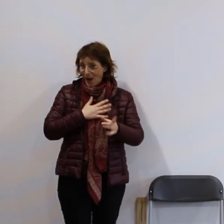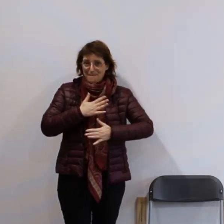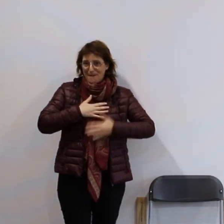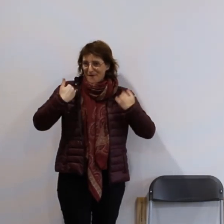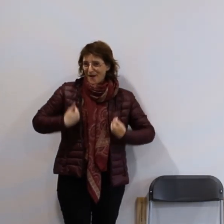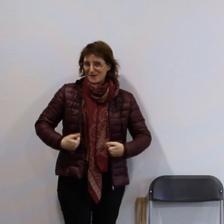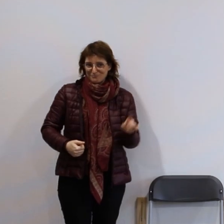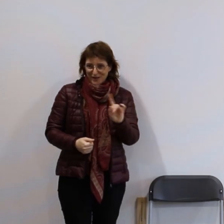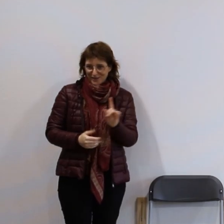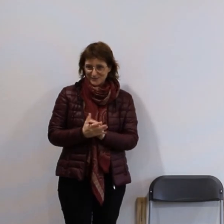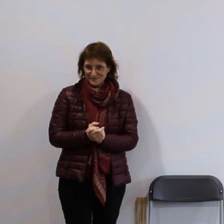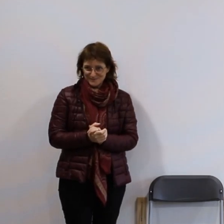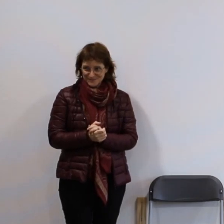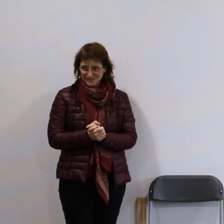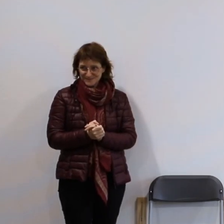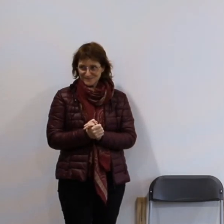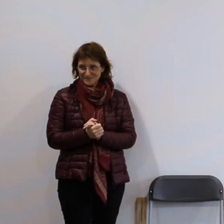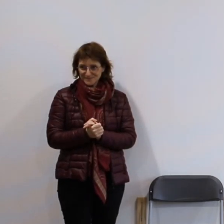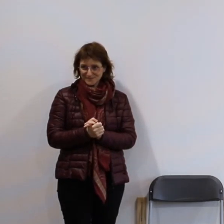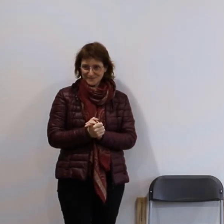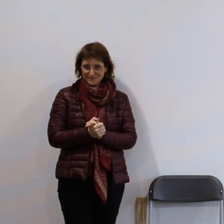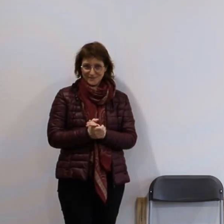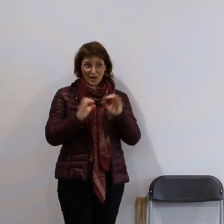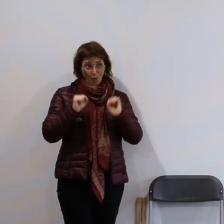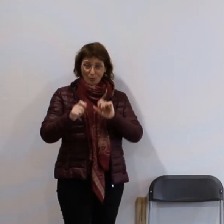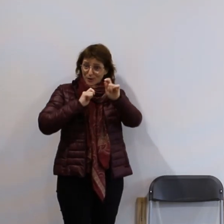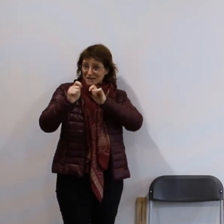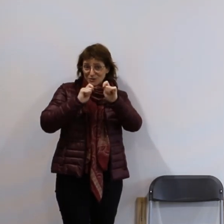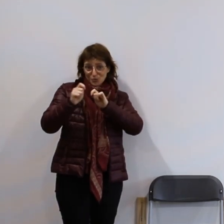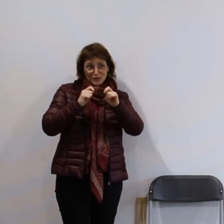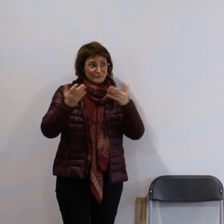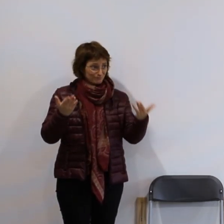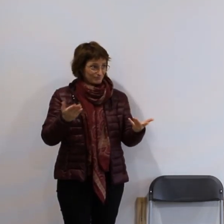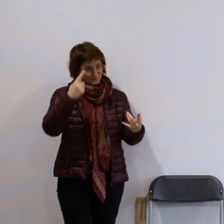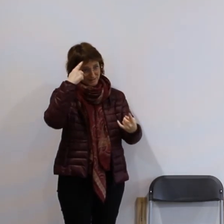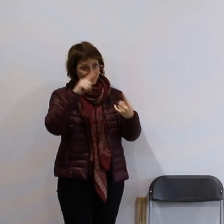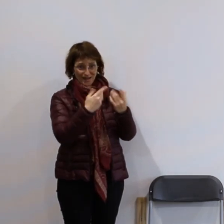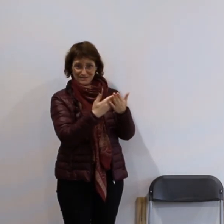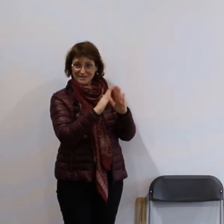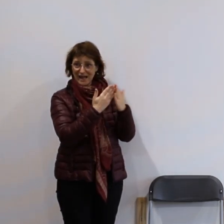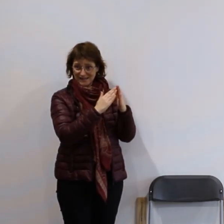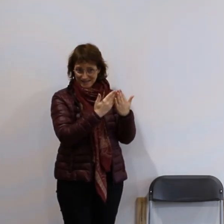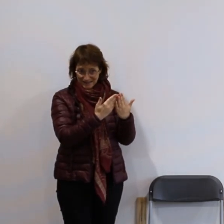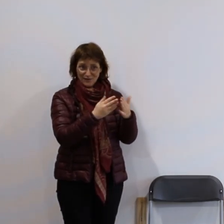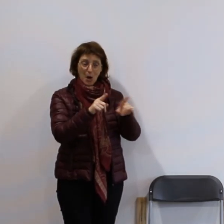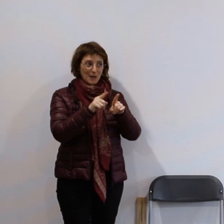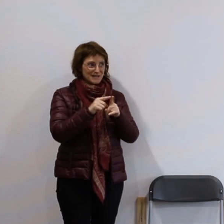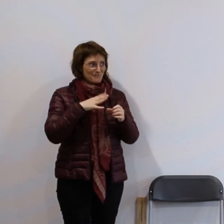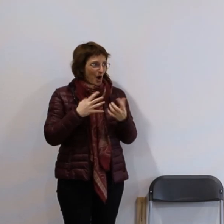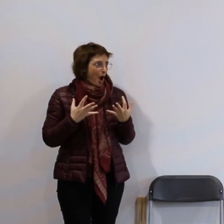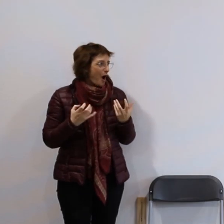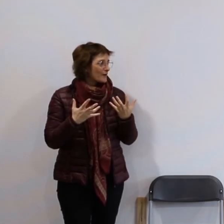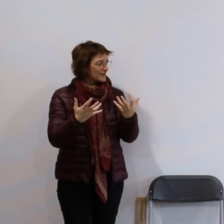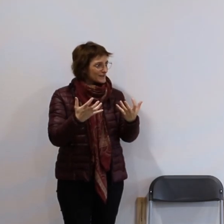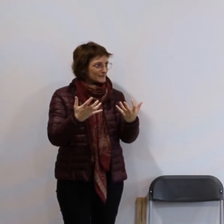moi. Et on va pouvoir discuter un petit peu autour de l'album. Et je suis très impatient